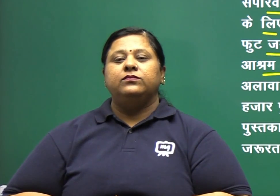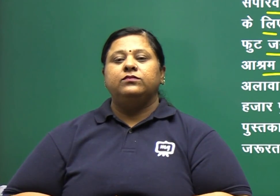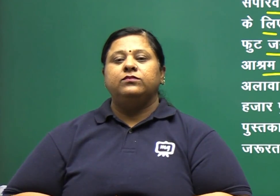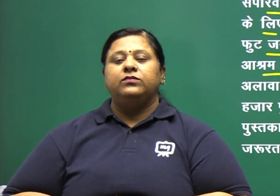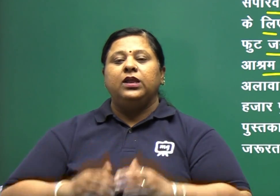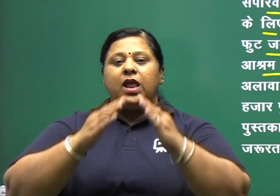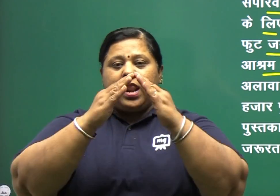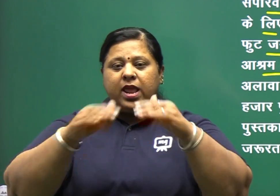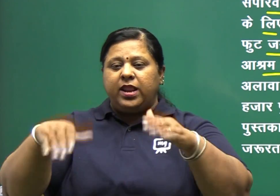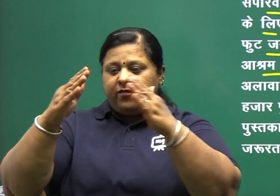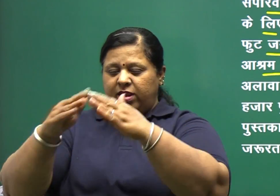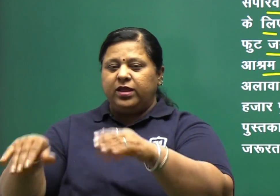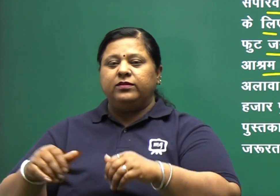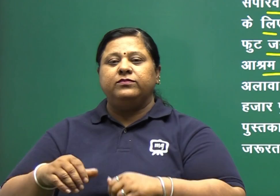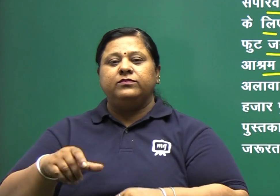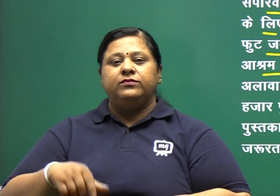रहने वाले